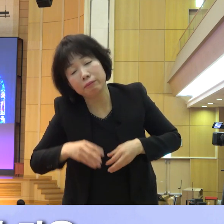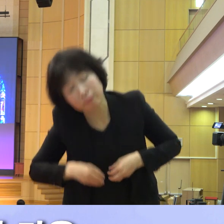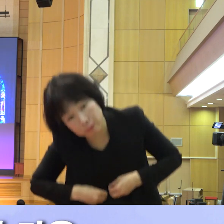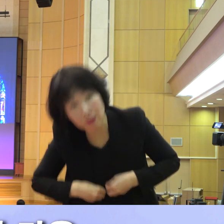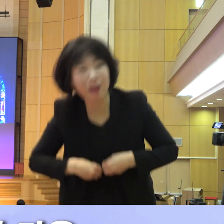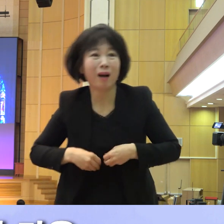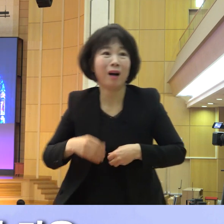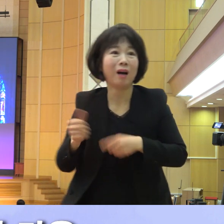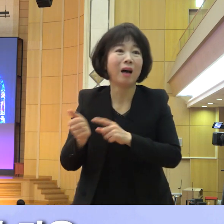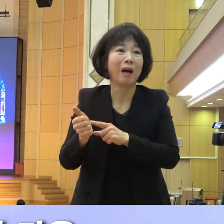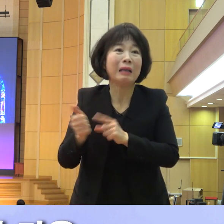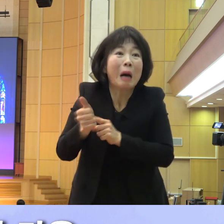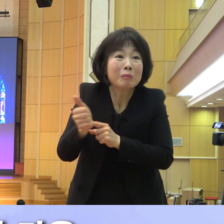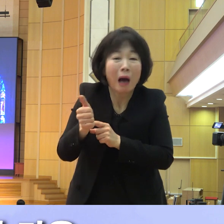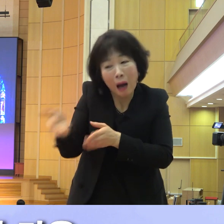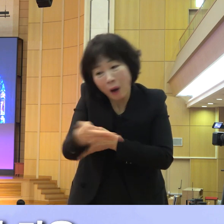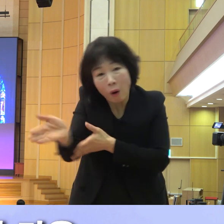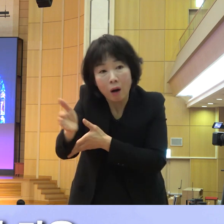보니까 나중에